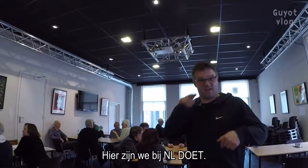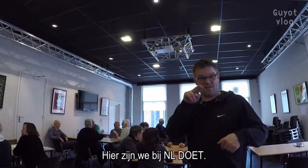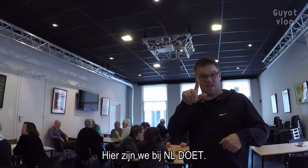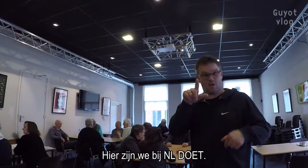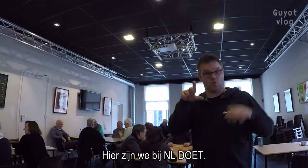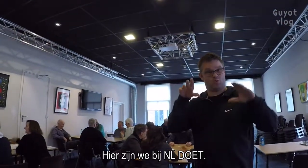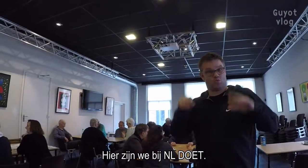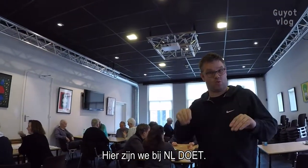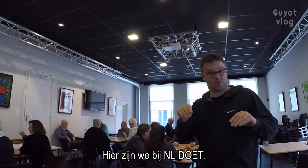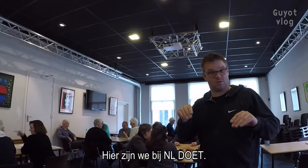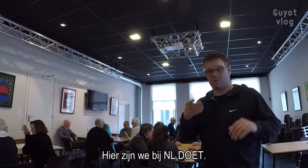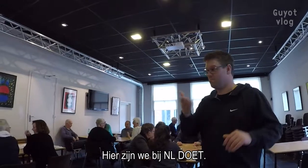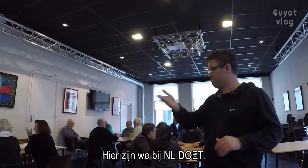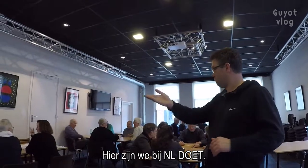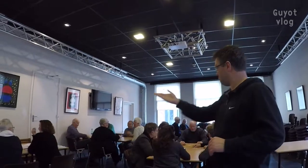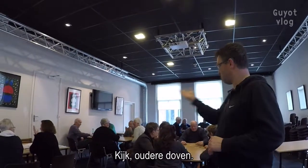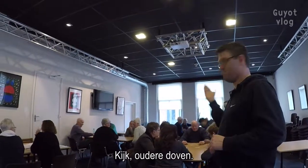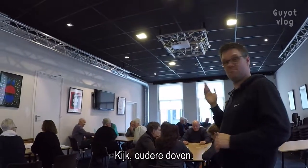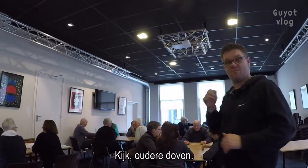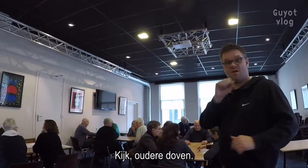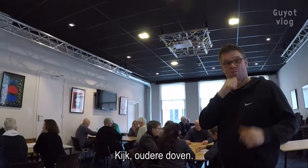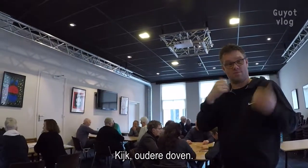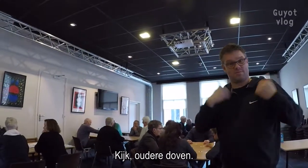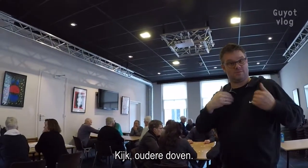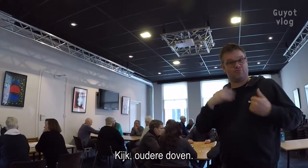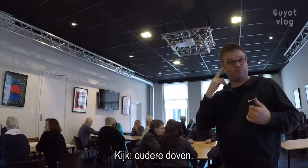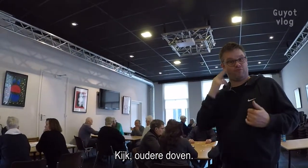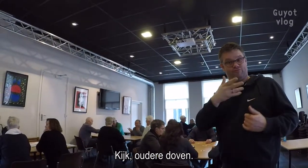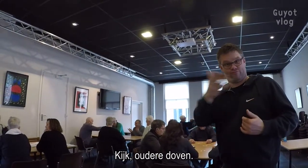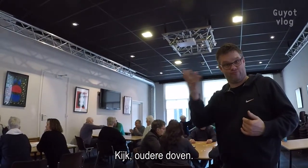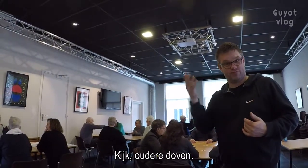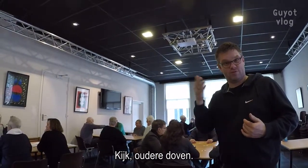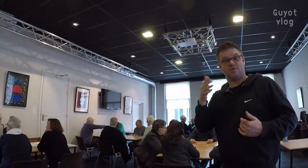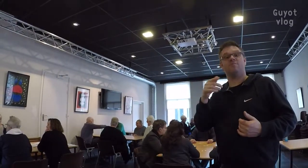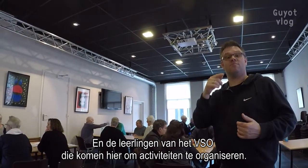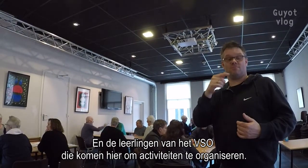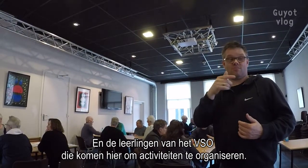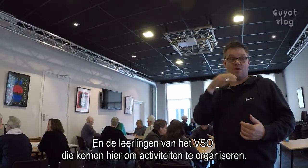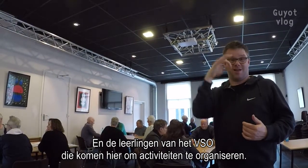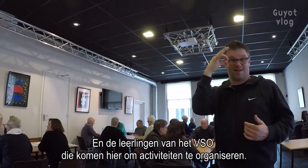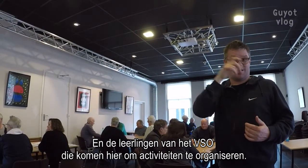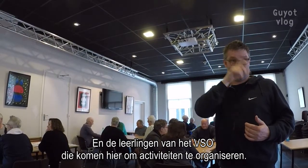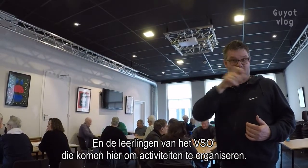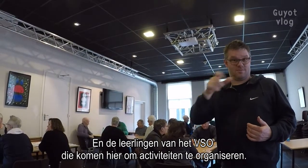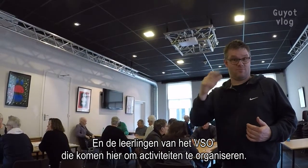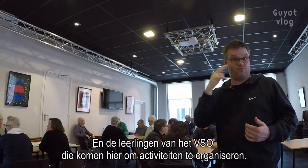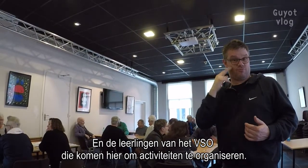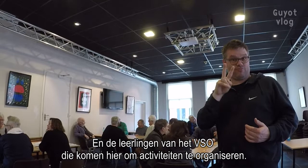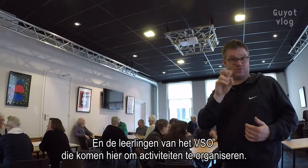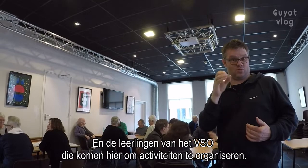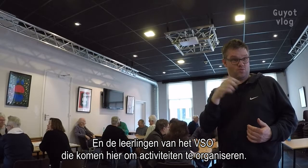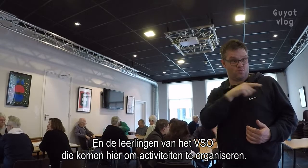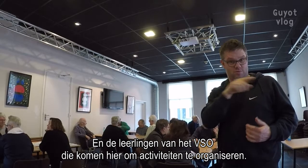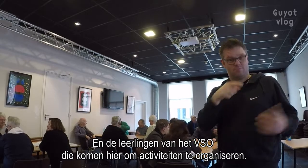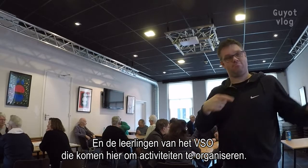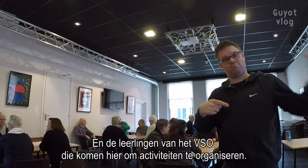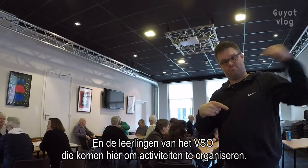Hier zijn we bij NL Doet. Kijk, oudere doven. En de leerlingen van het VSO, die komen hier